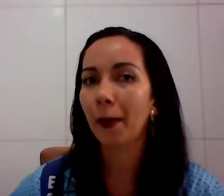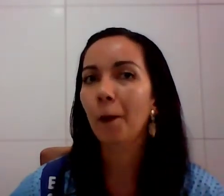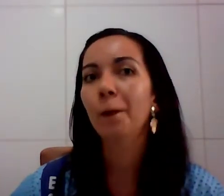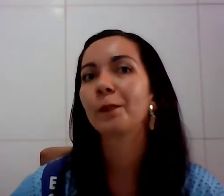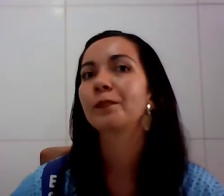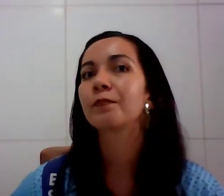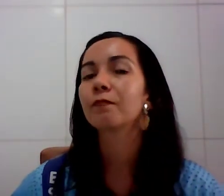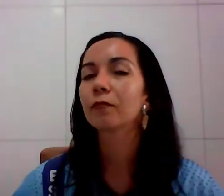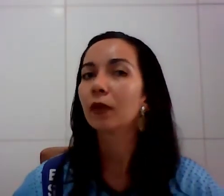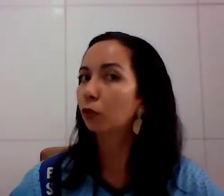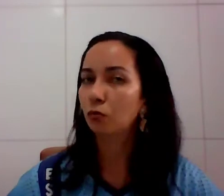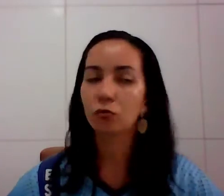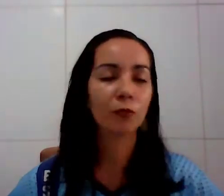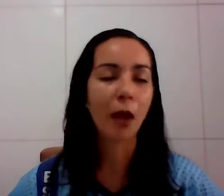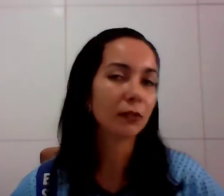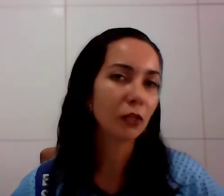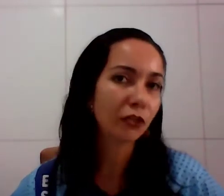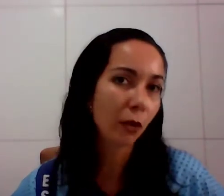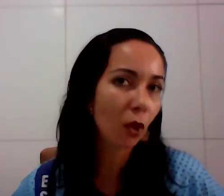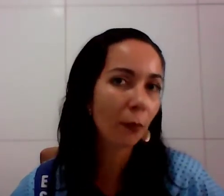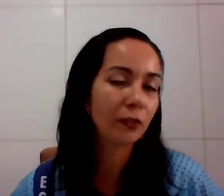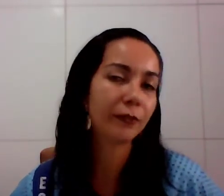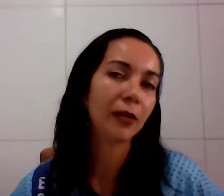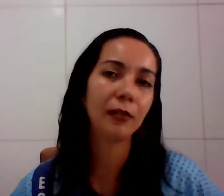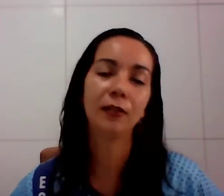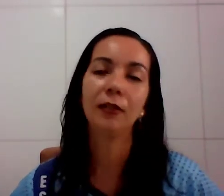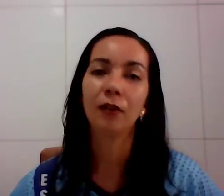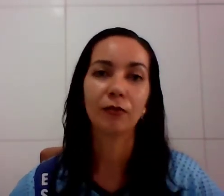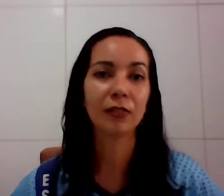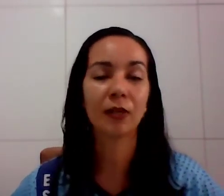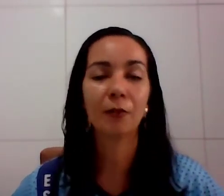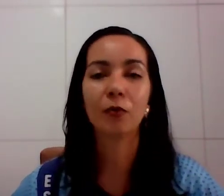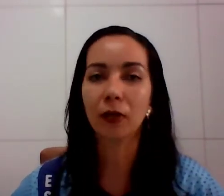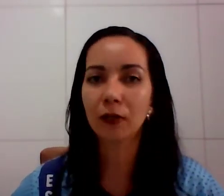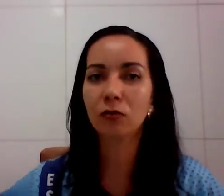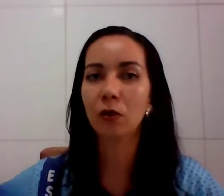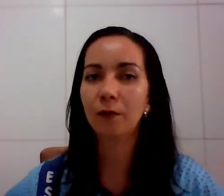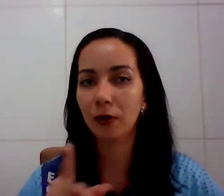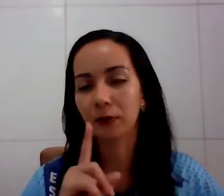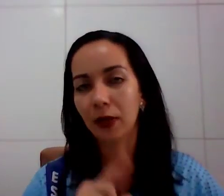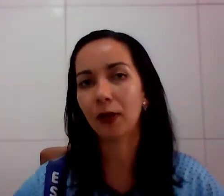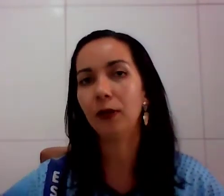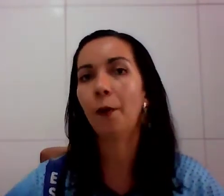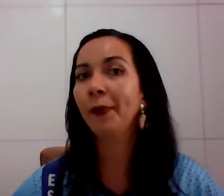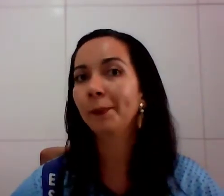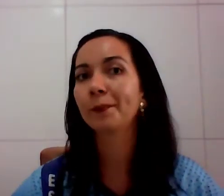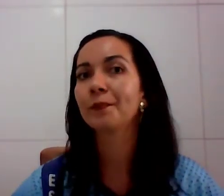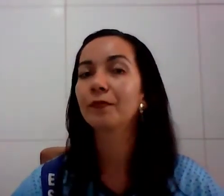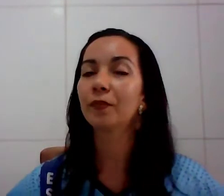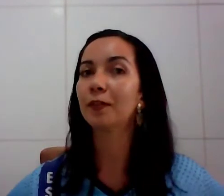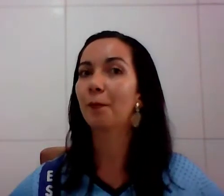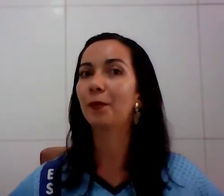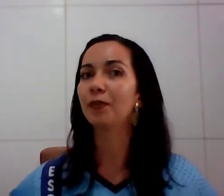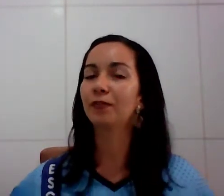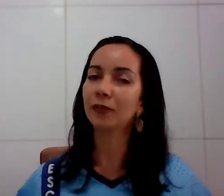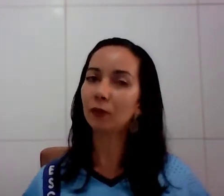bairro? Todos os bairros eles têm um nome diferente. Você sabe por que que o seu bairro tem aquele nome? Você pode fazer o